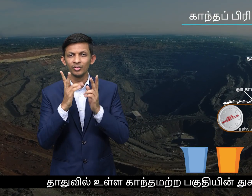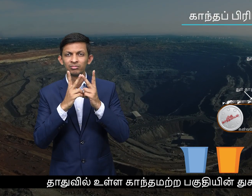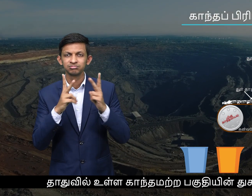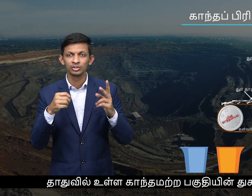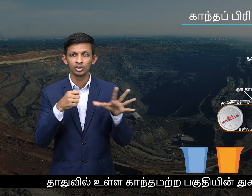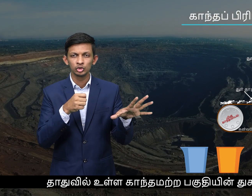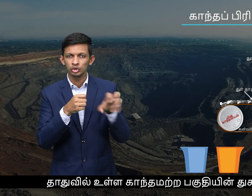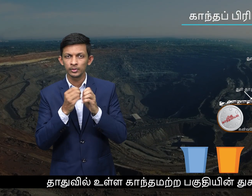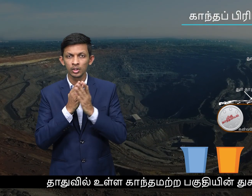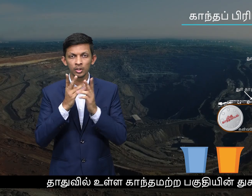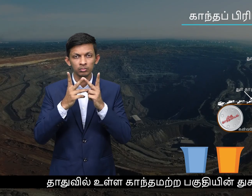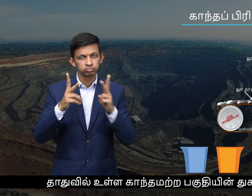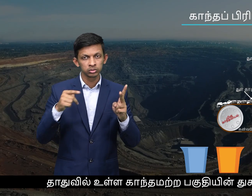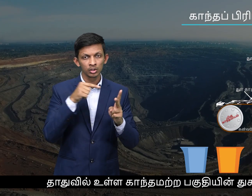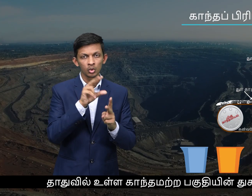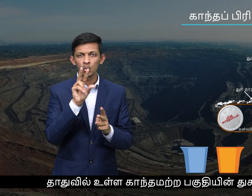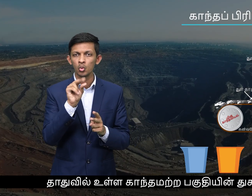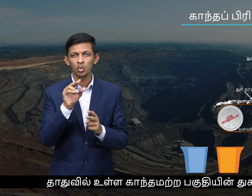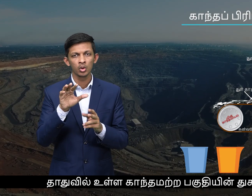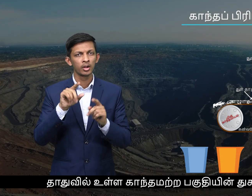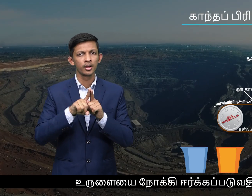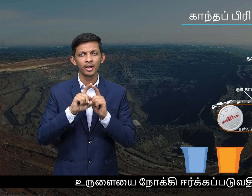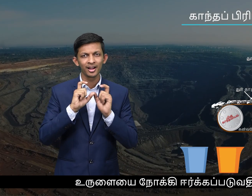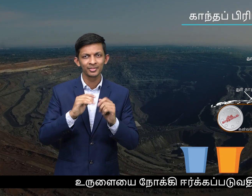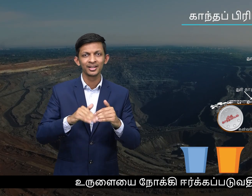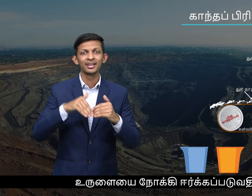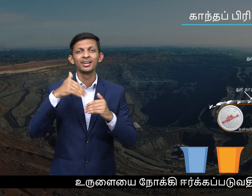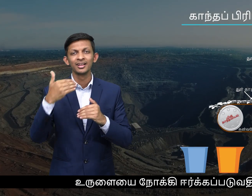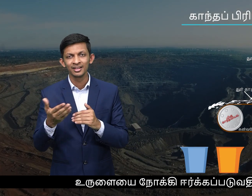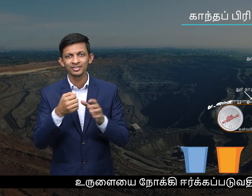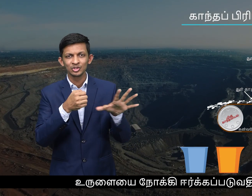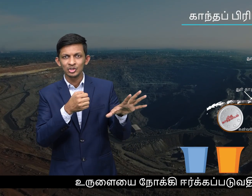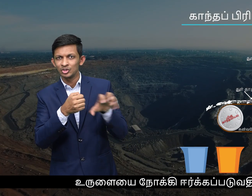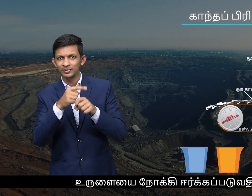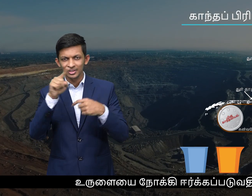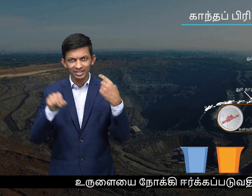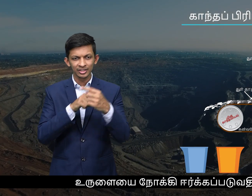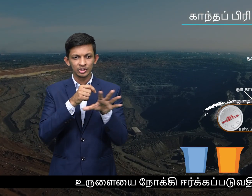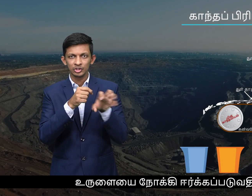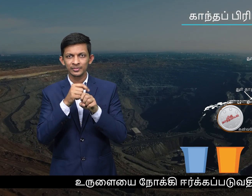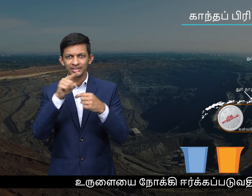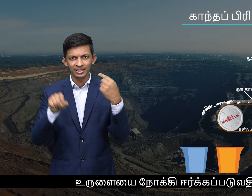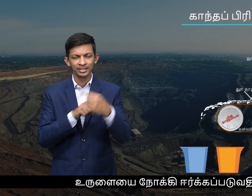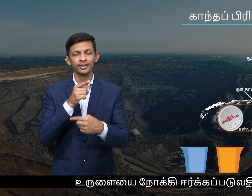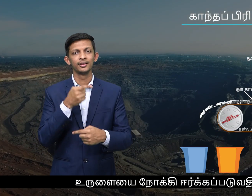தாதுவில் உள்ள காந்தமற்ற பகுதியின் துகள்கள் காந்த உருளையை நோக்கி ஈர்க்கப்படுவதில்லை.